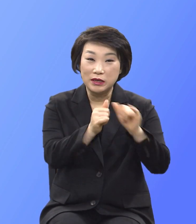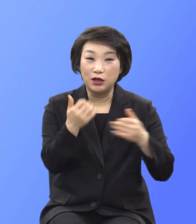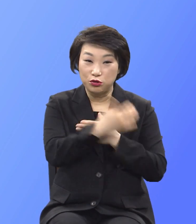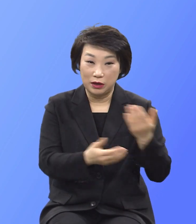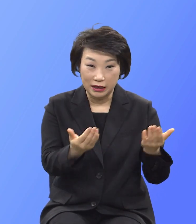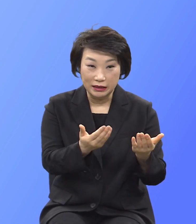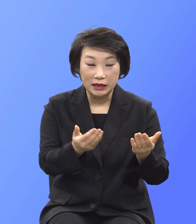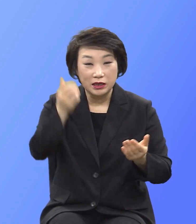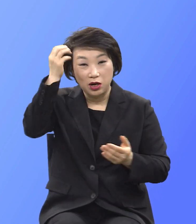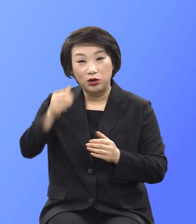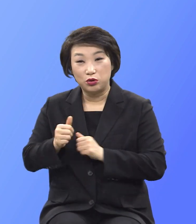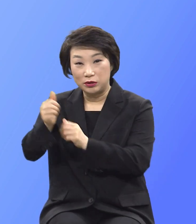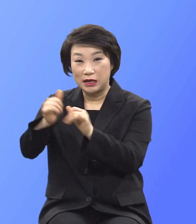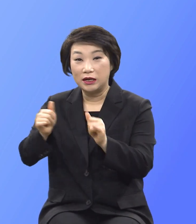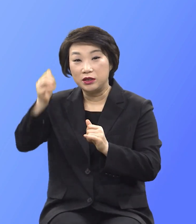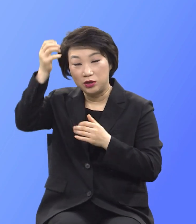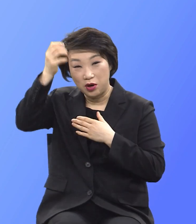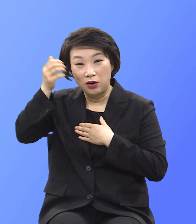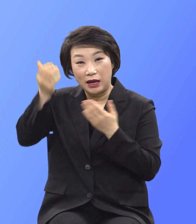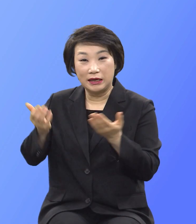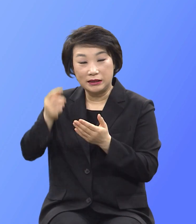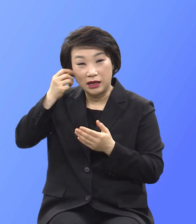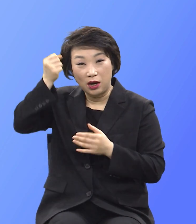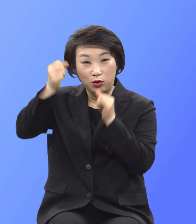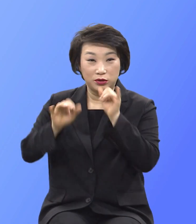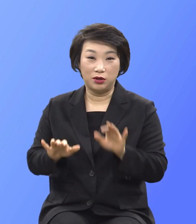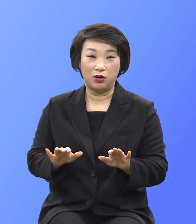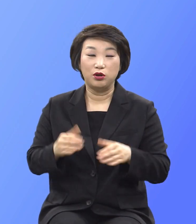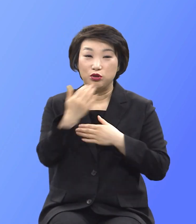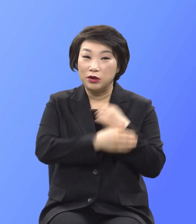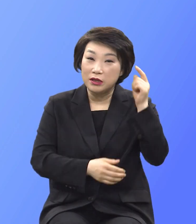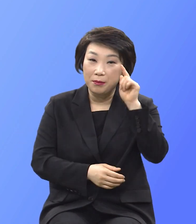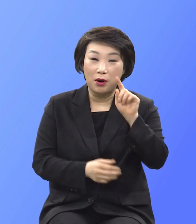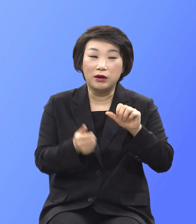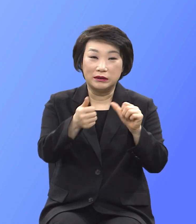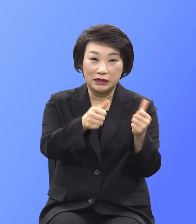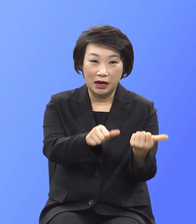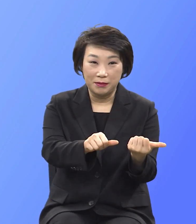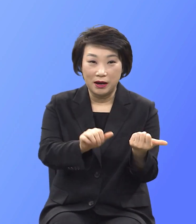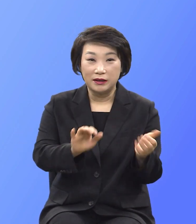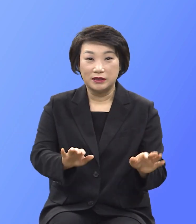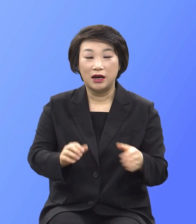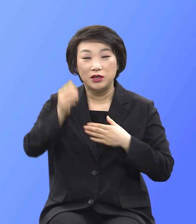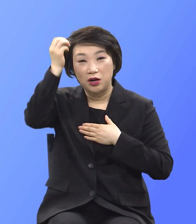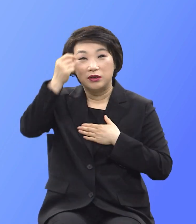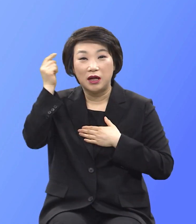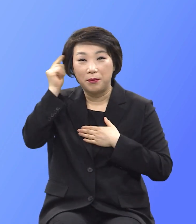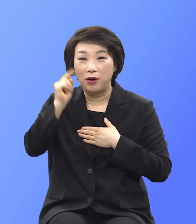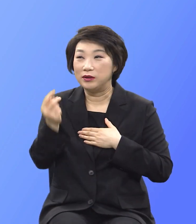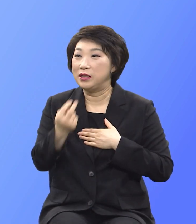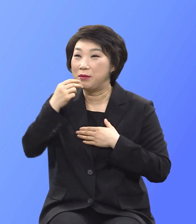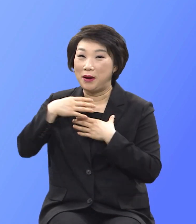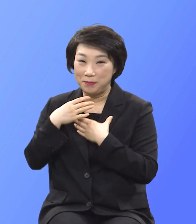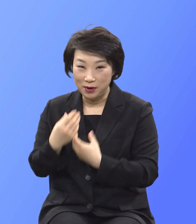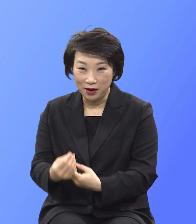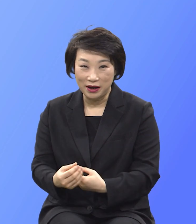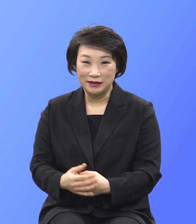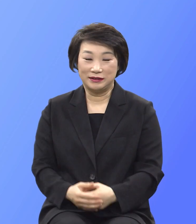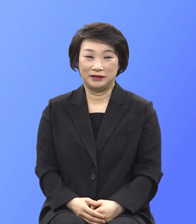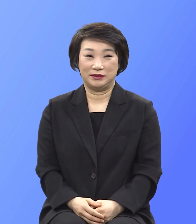육신의 일을, 영을 좇는 자는 영의 일을 생각하나니 육신의 생각은 사망이요 영의 생각은